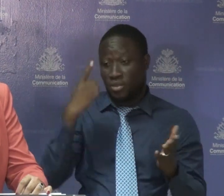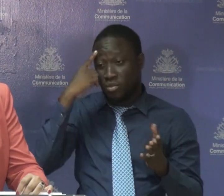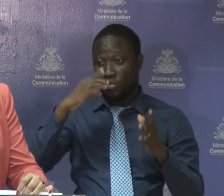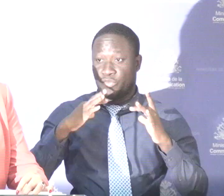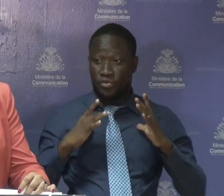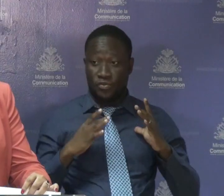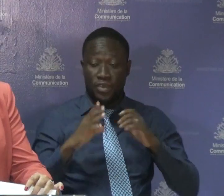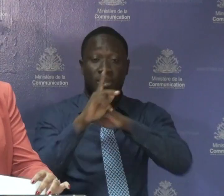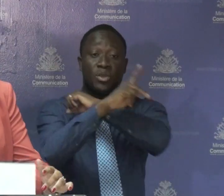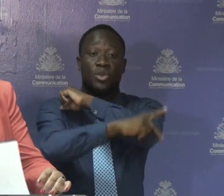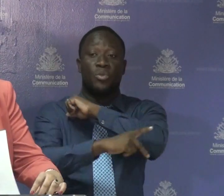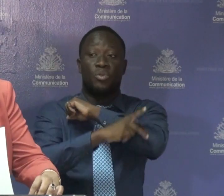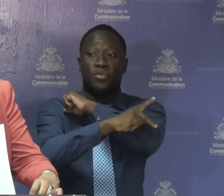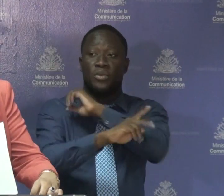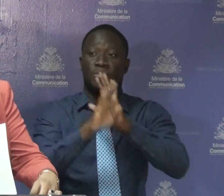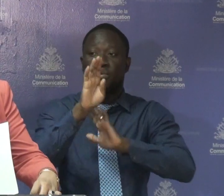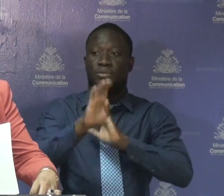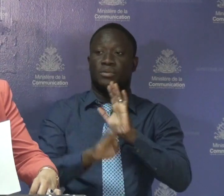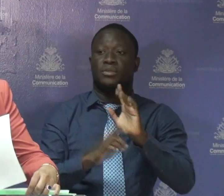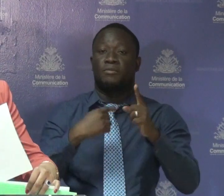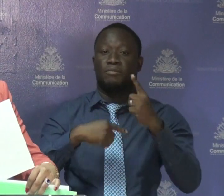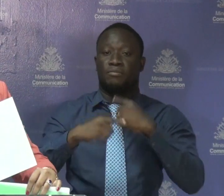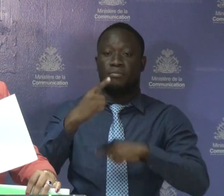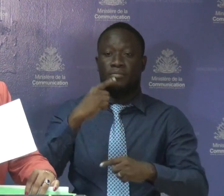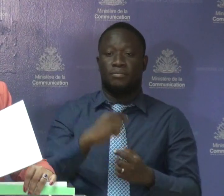champêtres, qui venir pour être en peur d'estival. Et